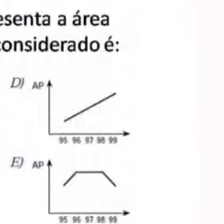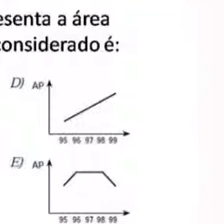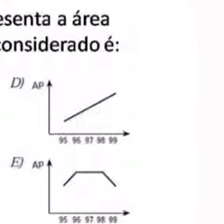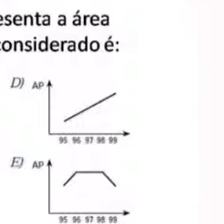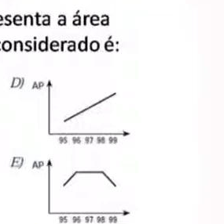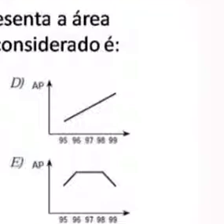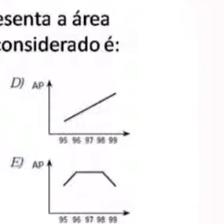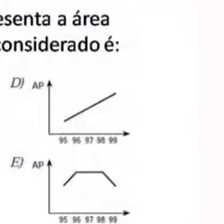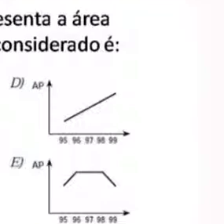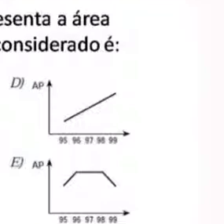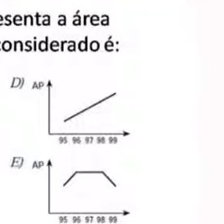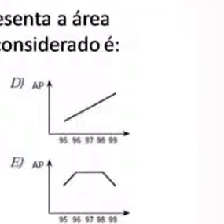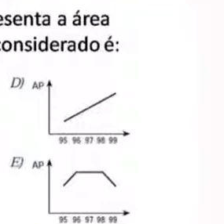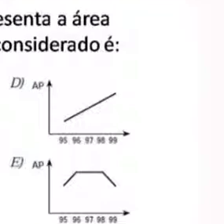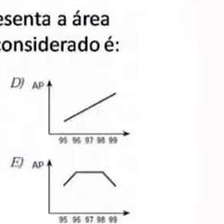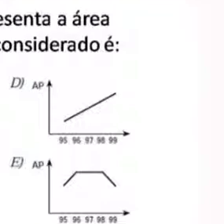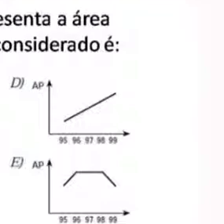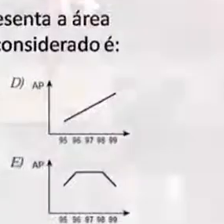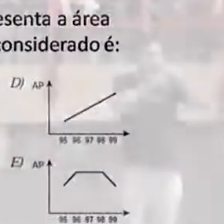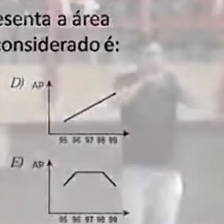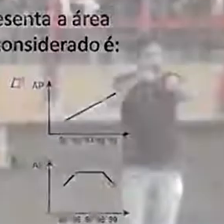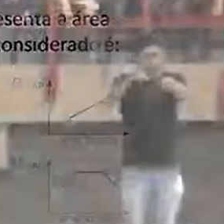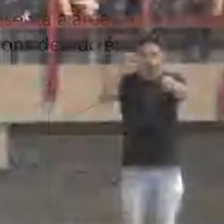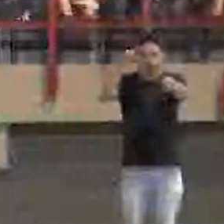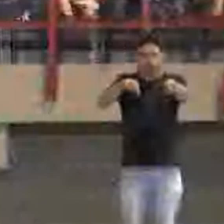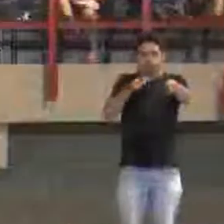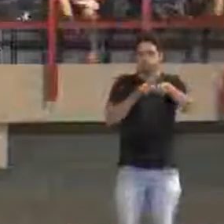AP, no período considerado é...